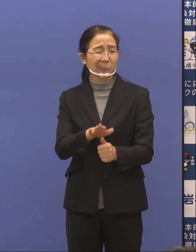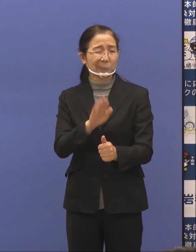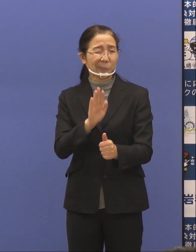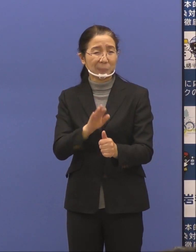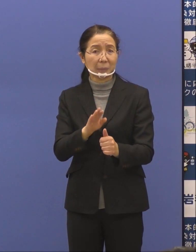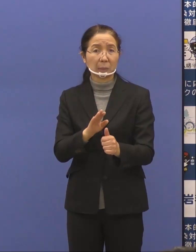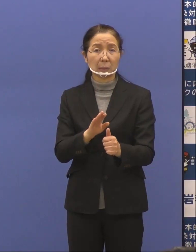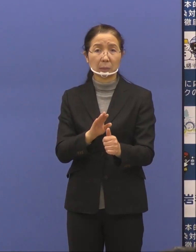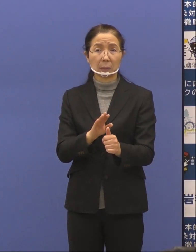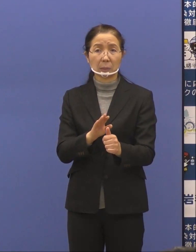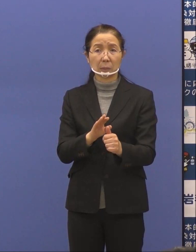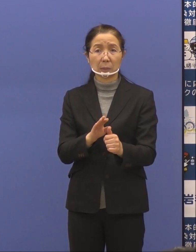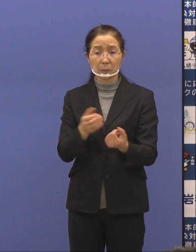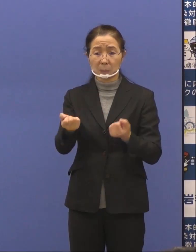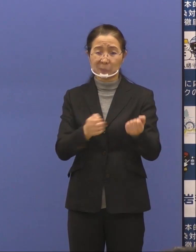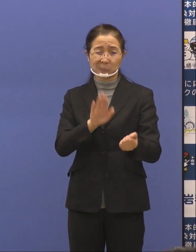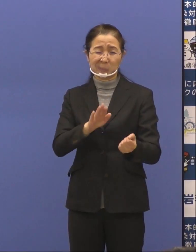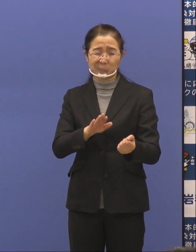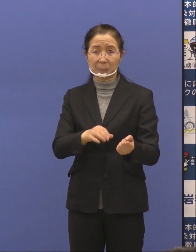るとか、